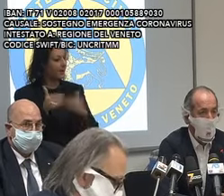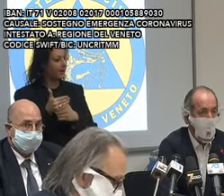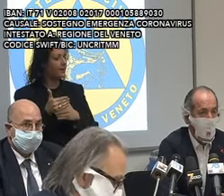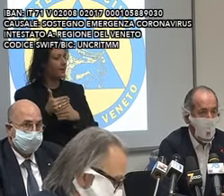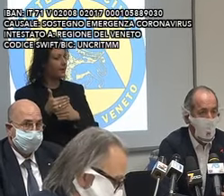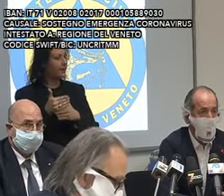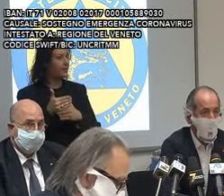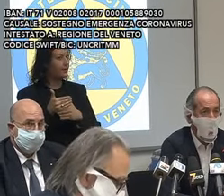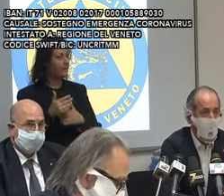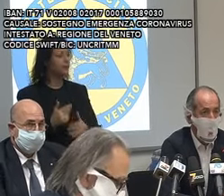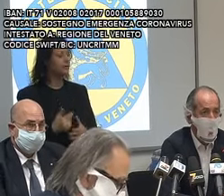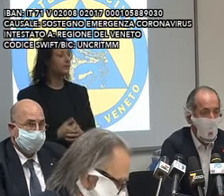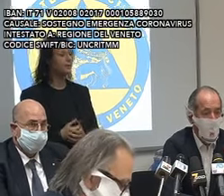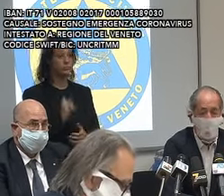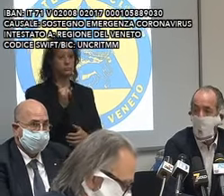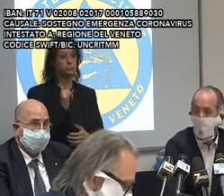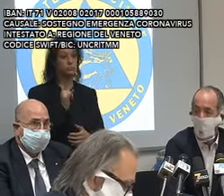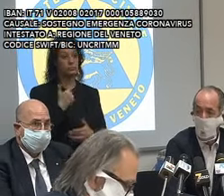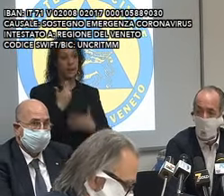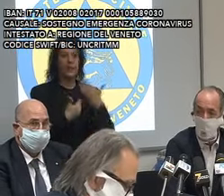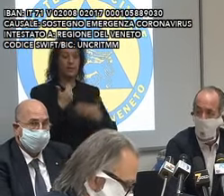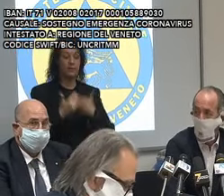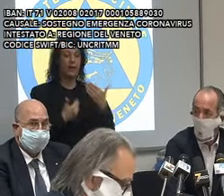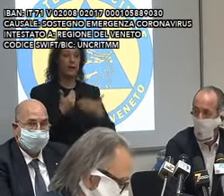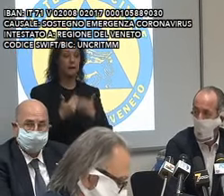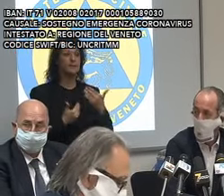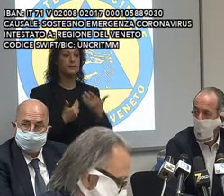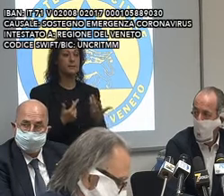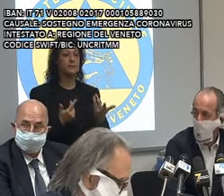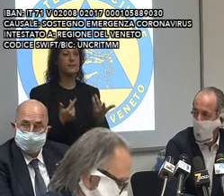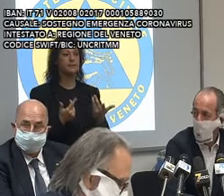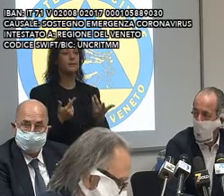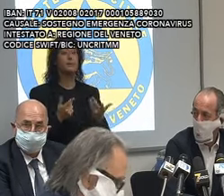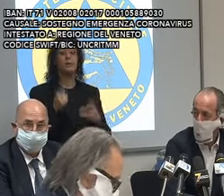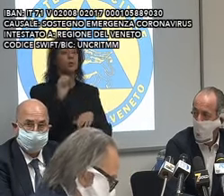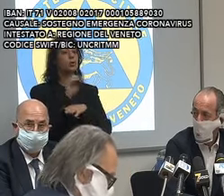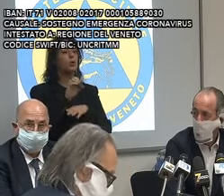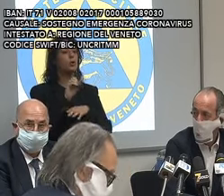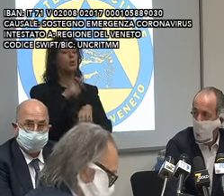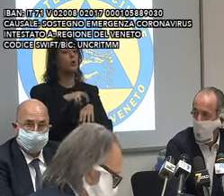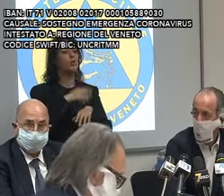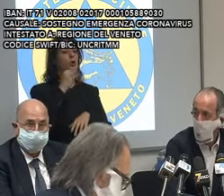Padova. Ci va avanti, dottor Flor sta tentando di chiudere tutte le partite.